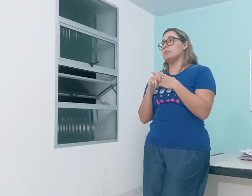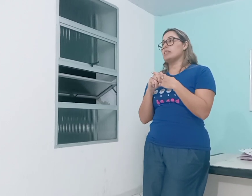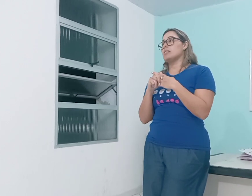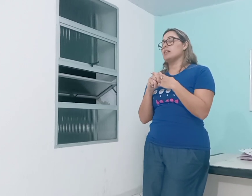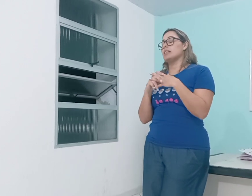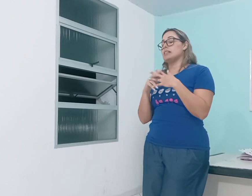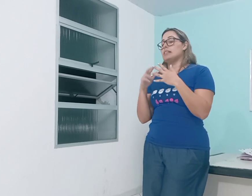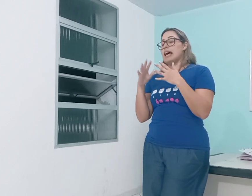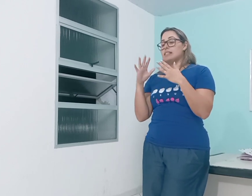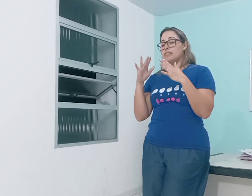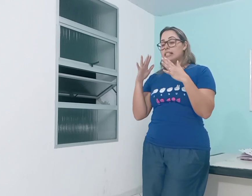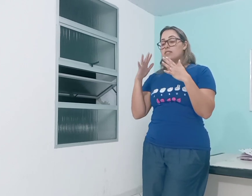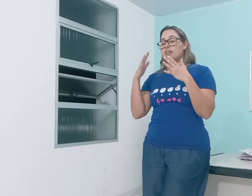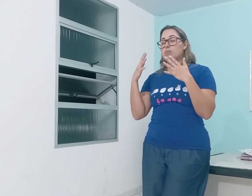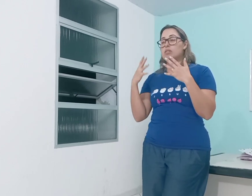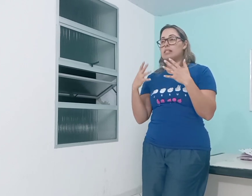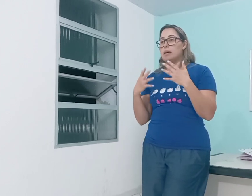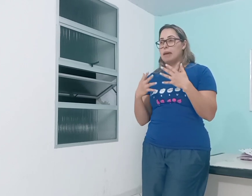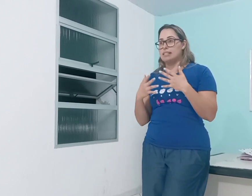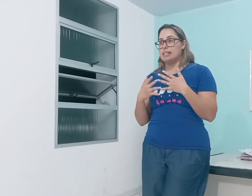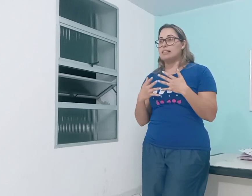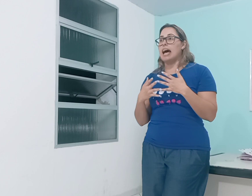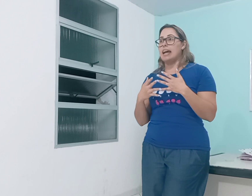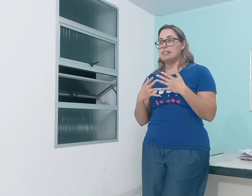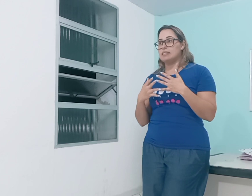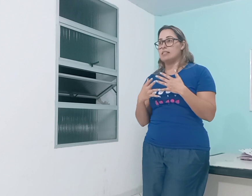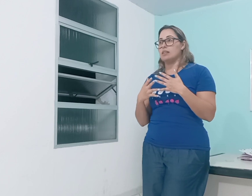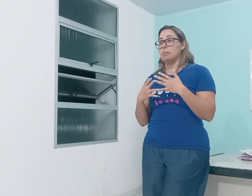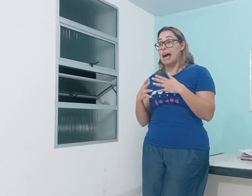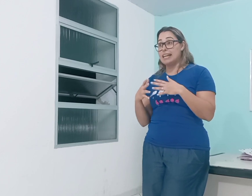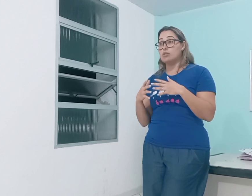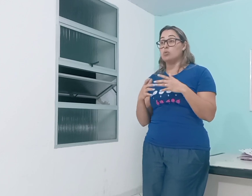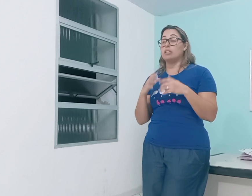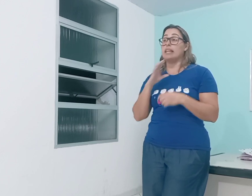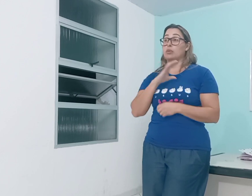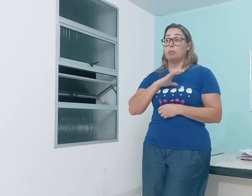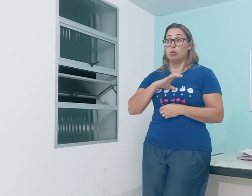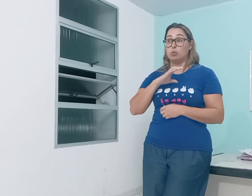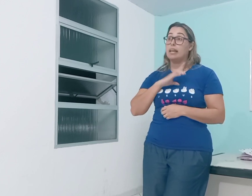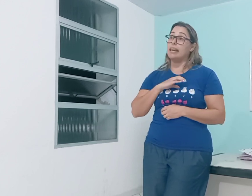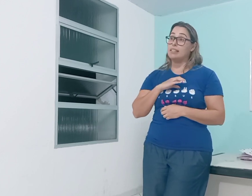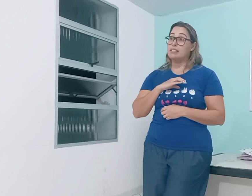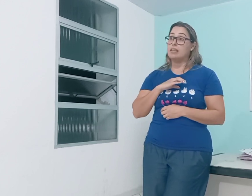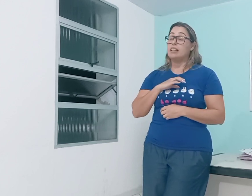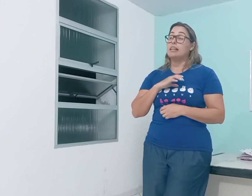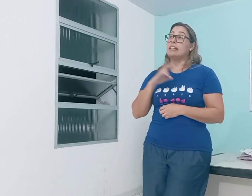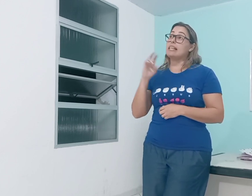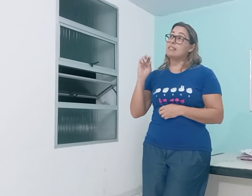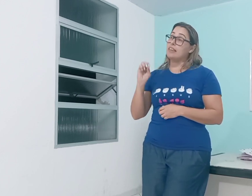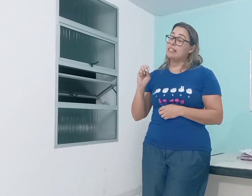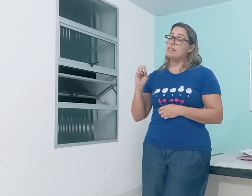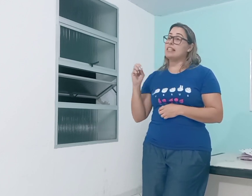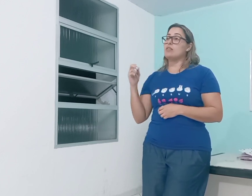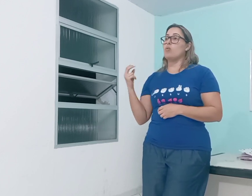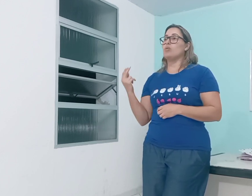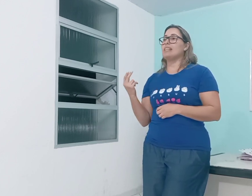Libras, às vezes vamos ter mais detalhes, mais do que tem no português, e às vezes vai ser ao